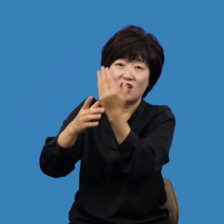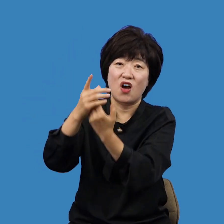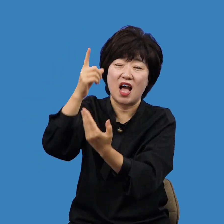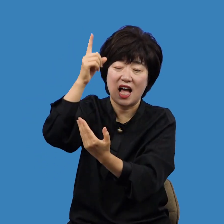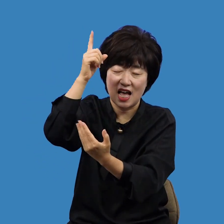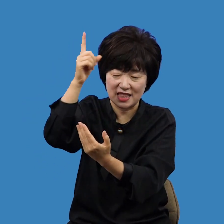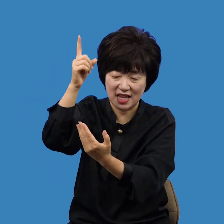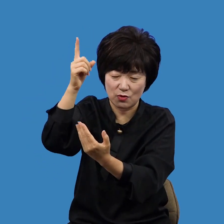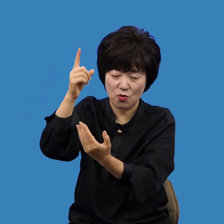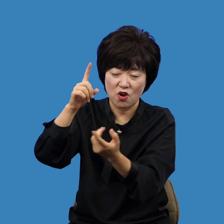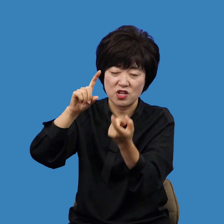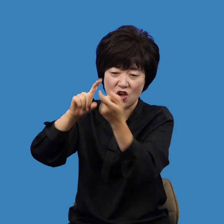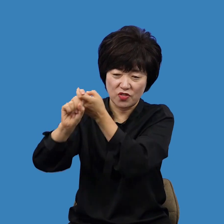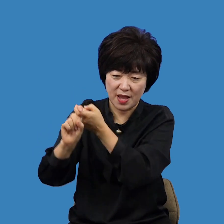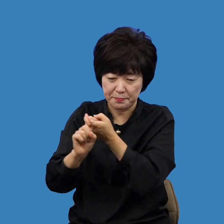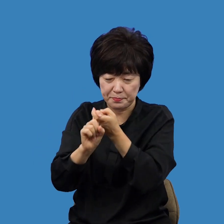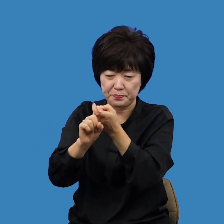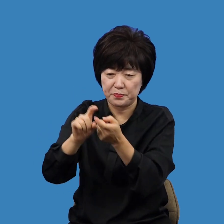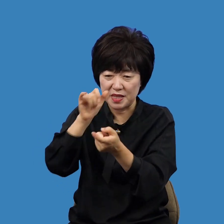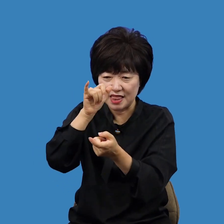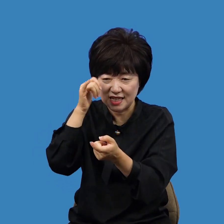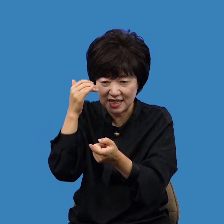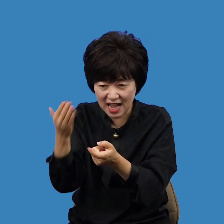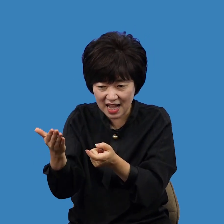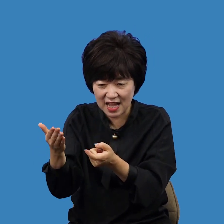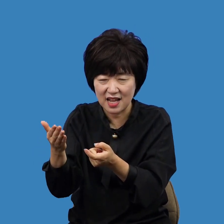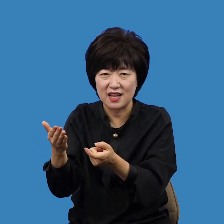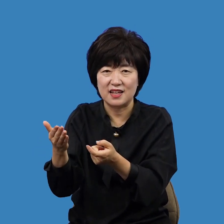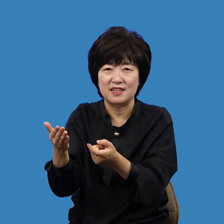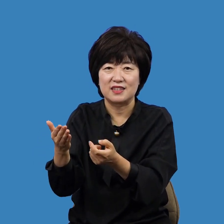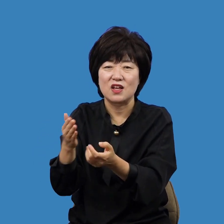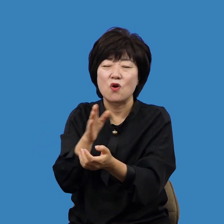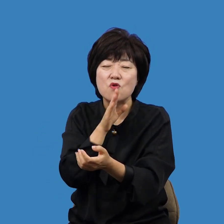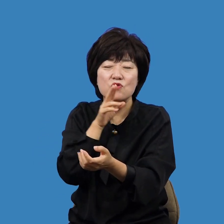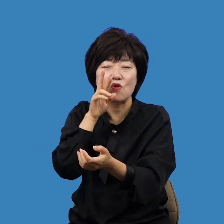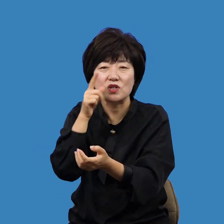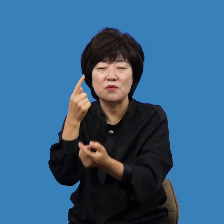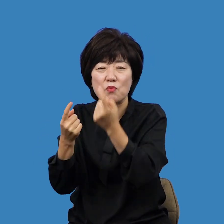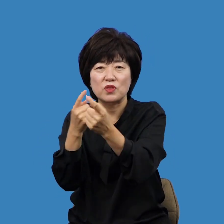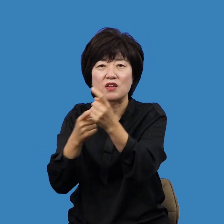그게 옳고 그름보다 훨씬 더 위에 있는 거야. 아멘.